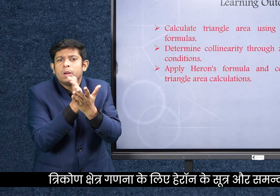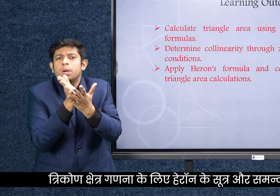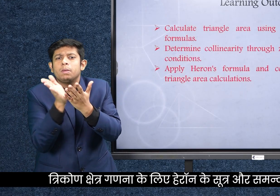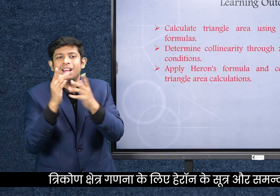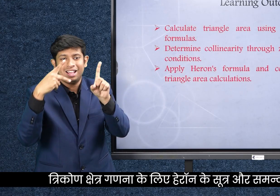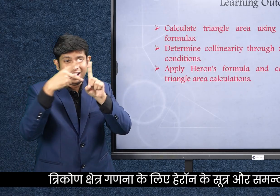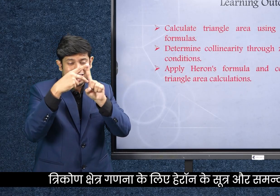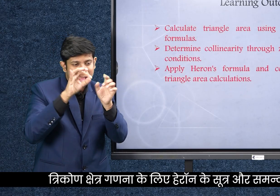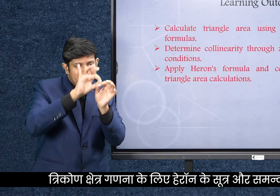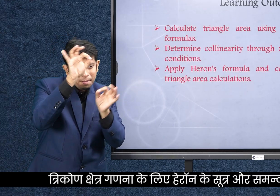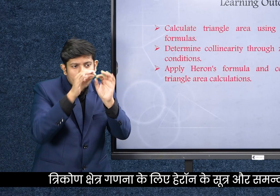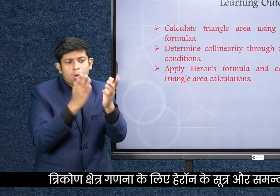लागू करें।